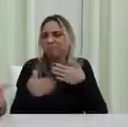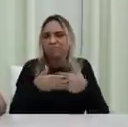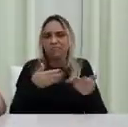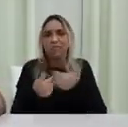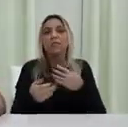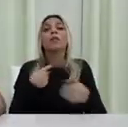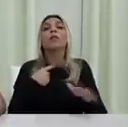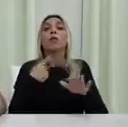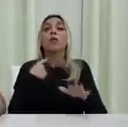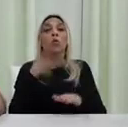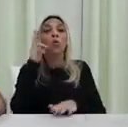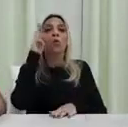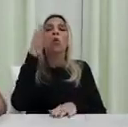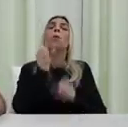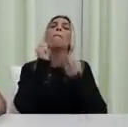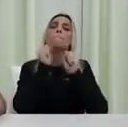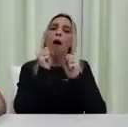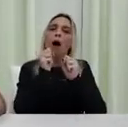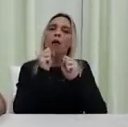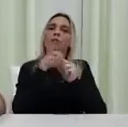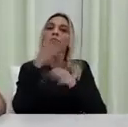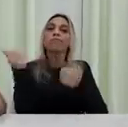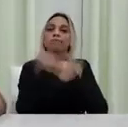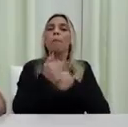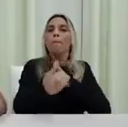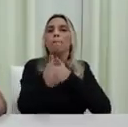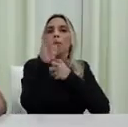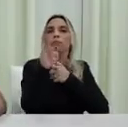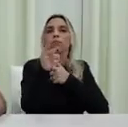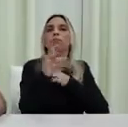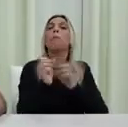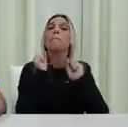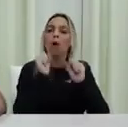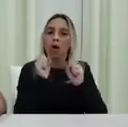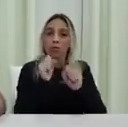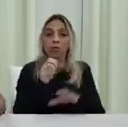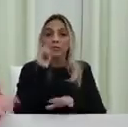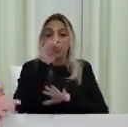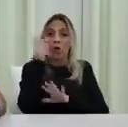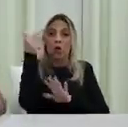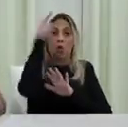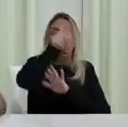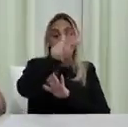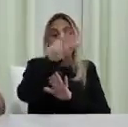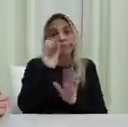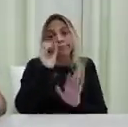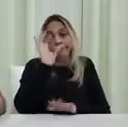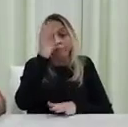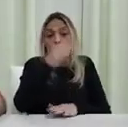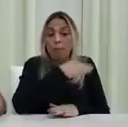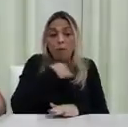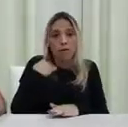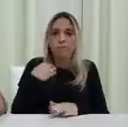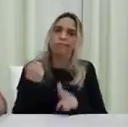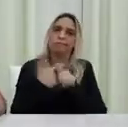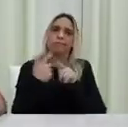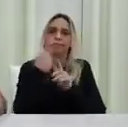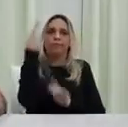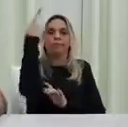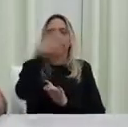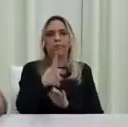o proprietário pode se defender atirando. E se o outro lado resolver morrer, é problema